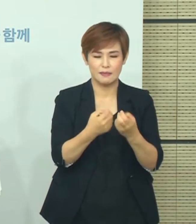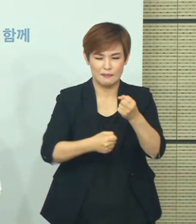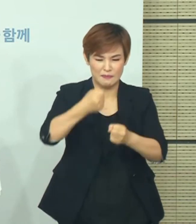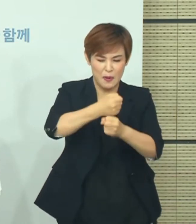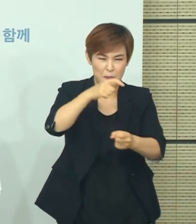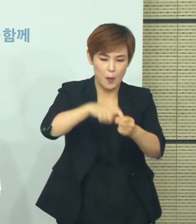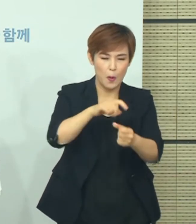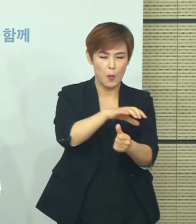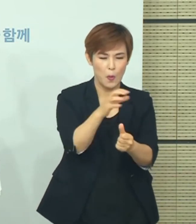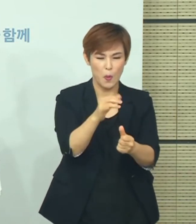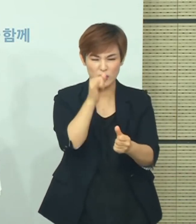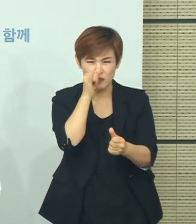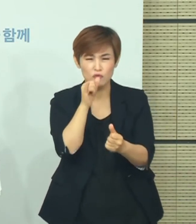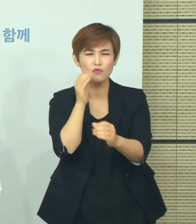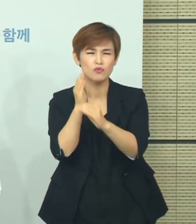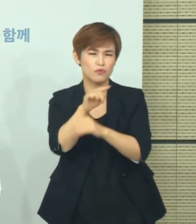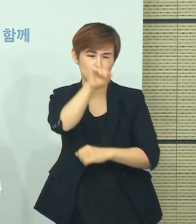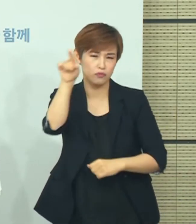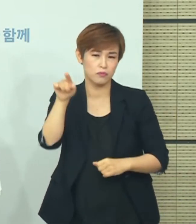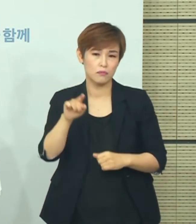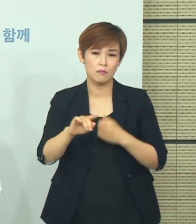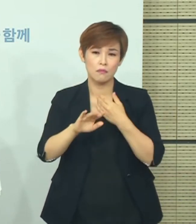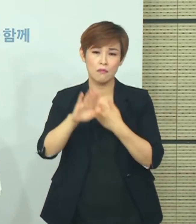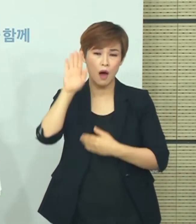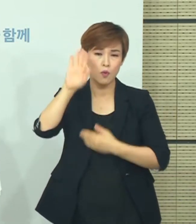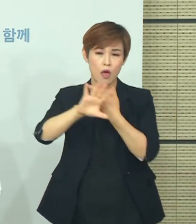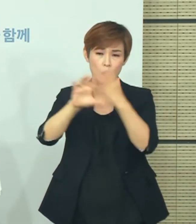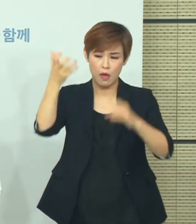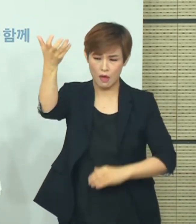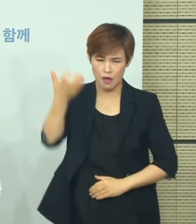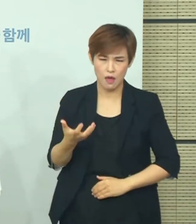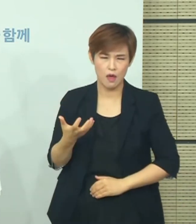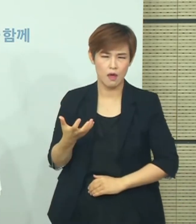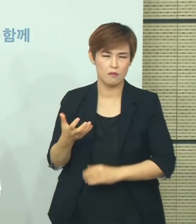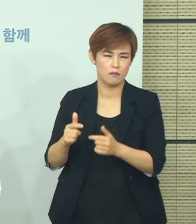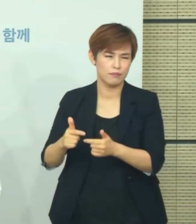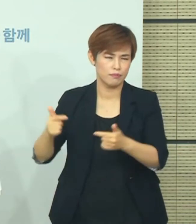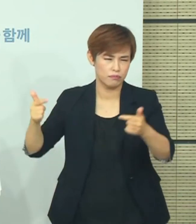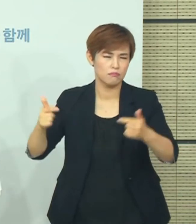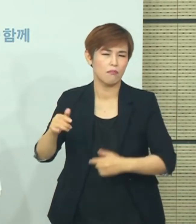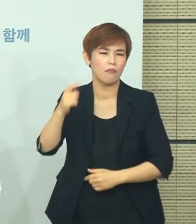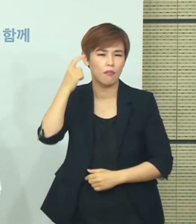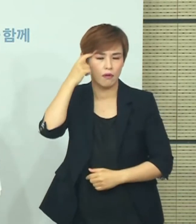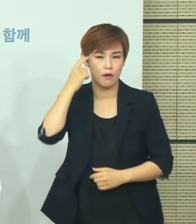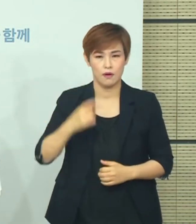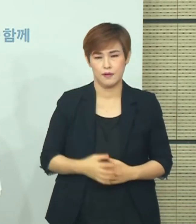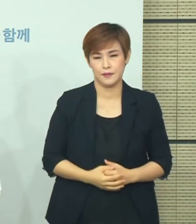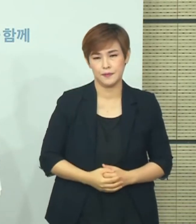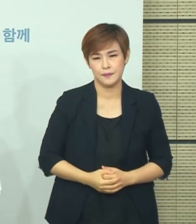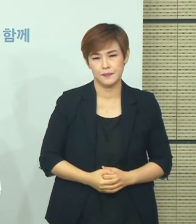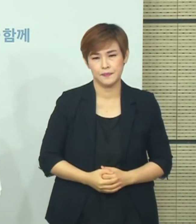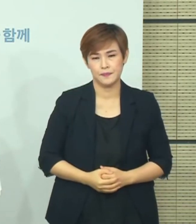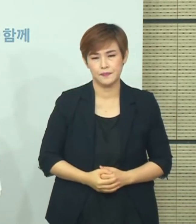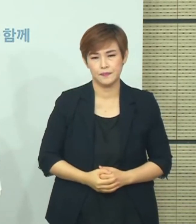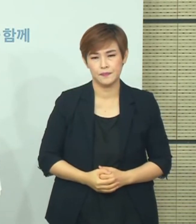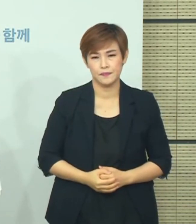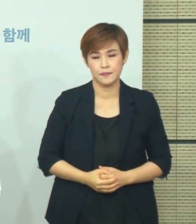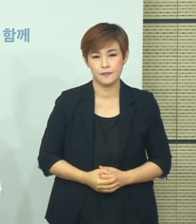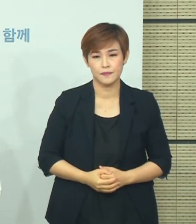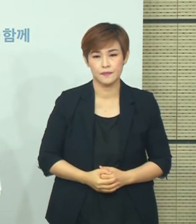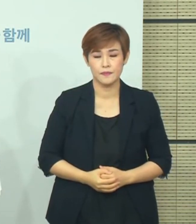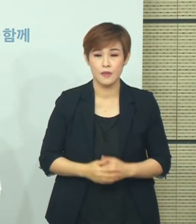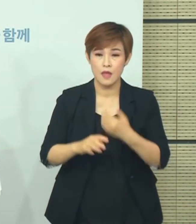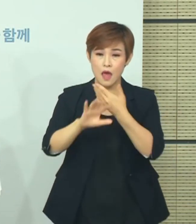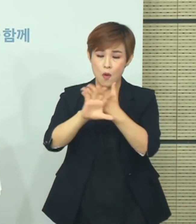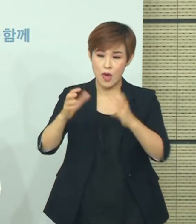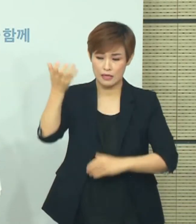상황에서 앞으로 해외 유입 환자 증가는 계속될 것으로 예상합니다. 현재 정부는 해외